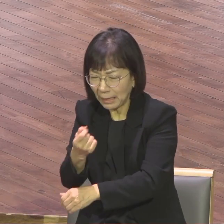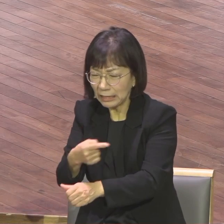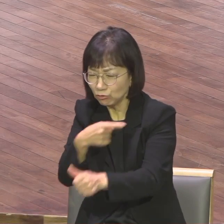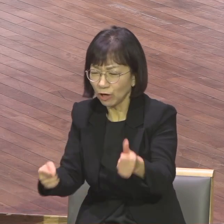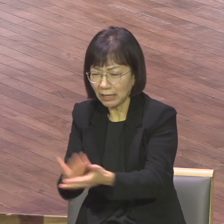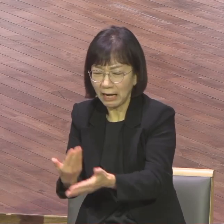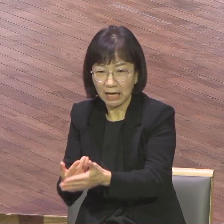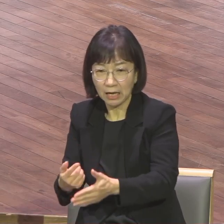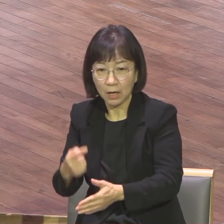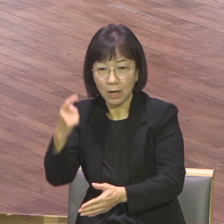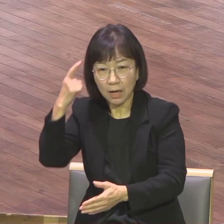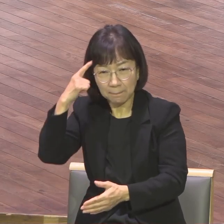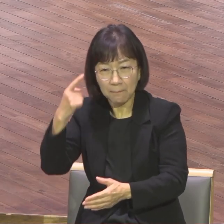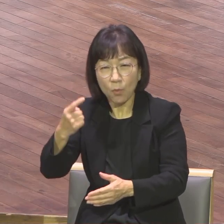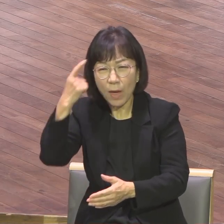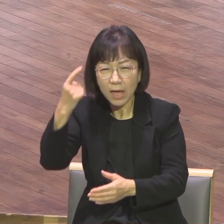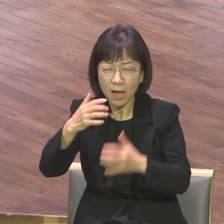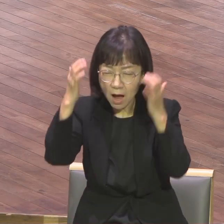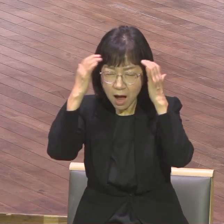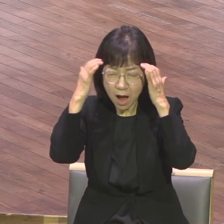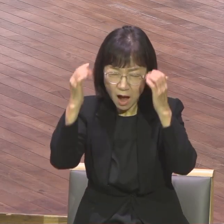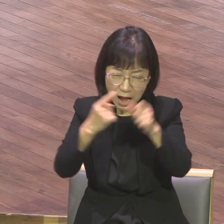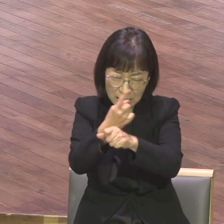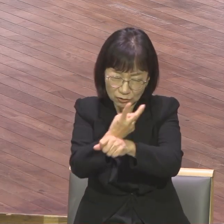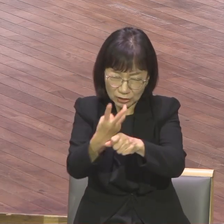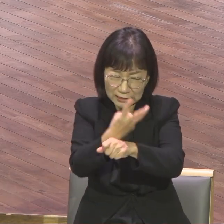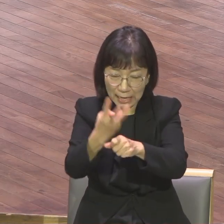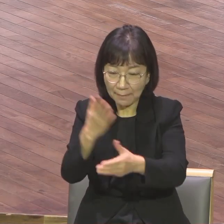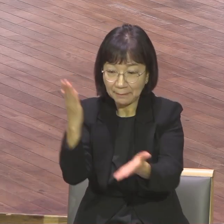그 정도로 고통스러운 게 십자가